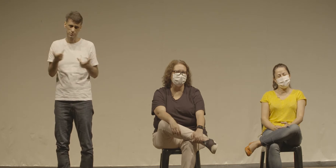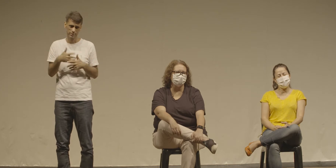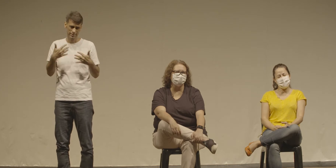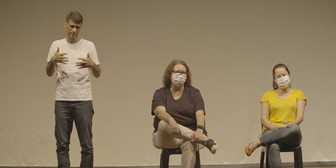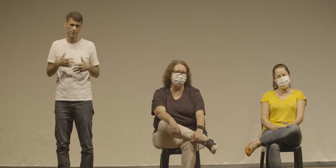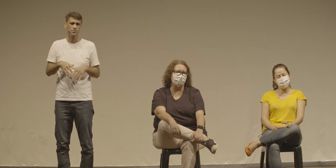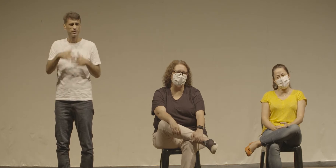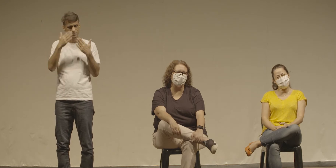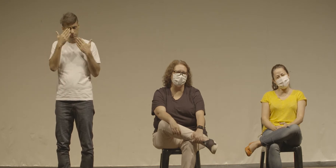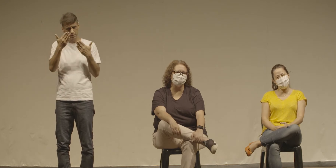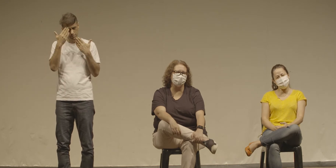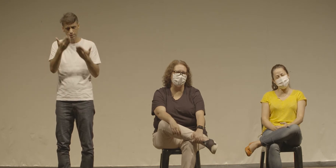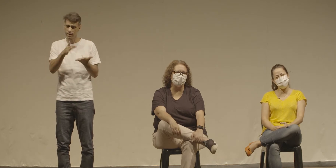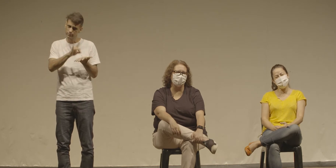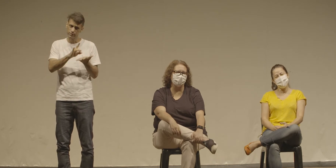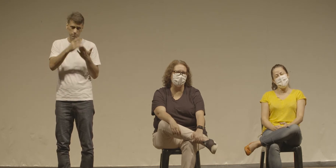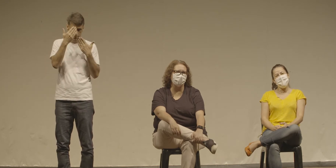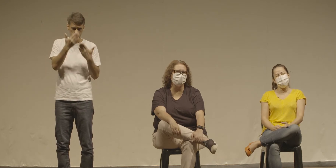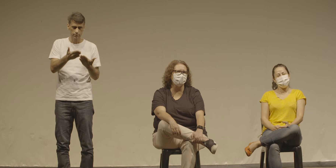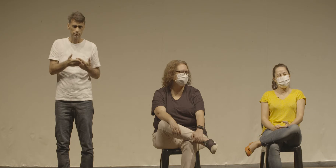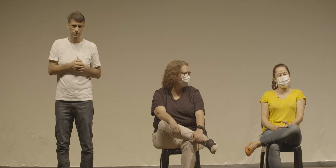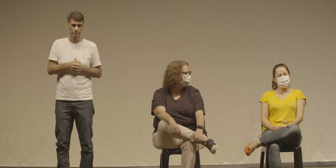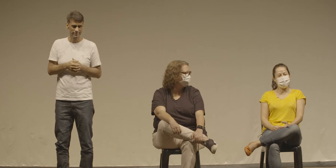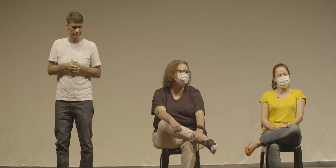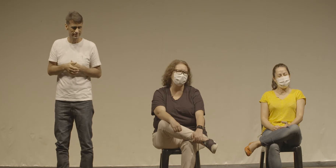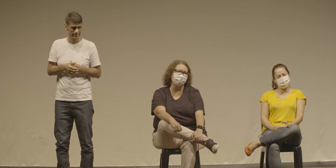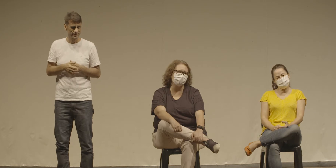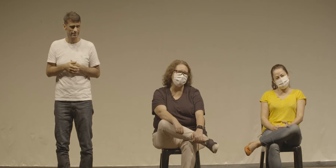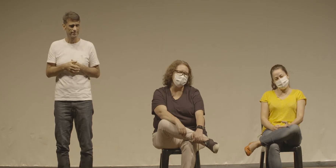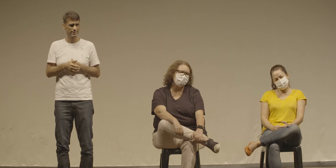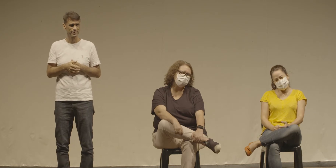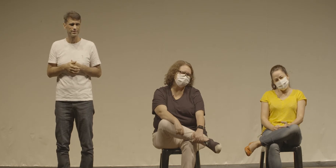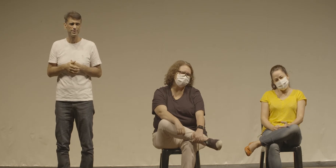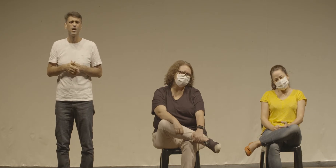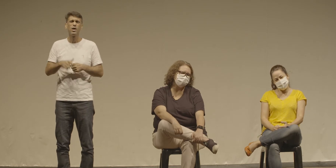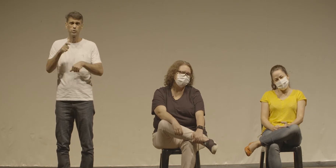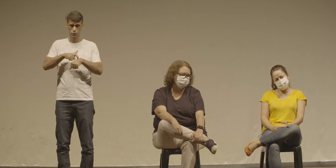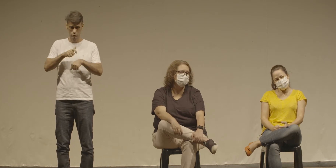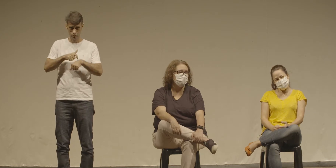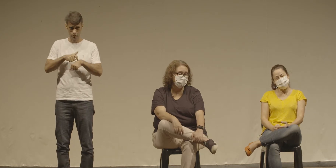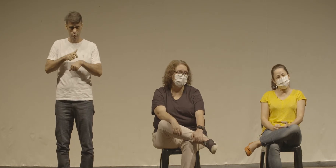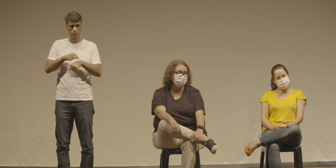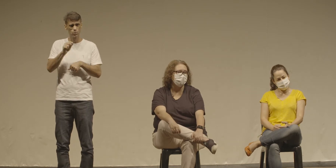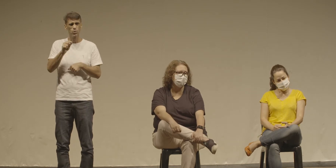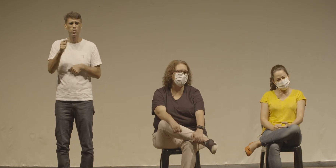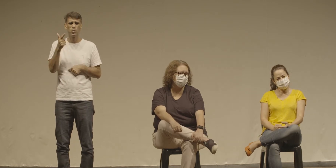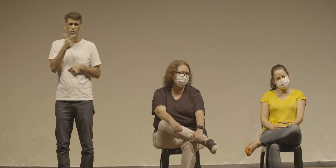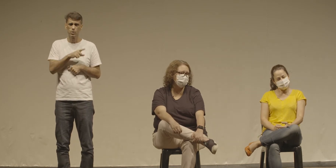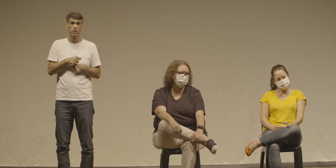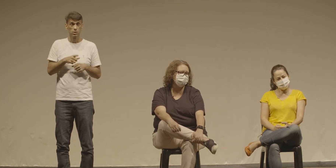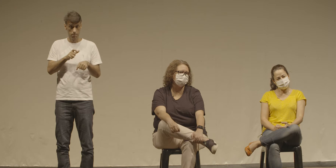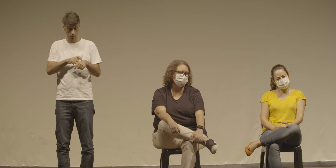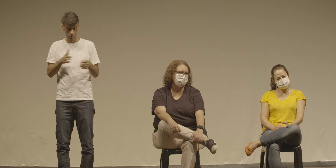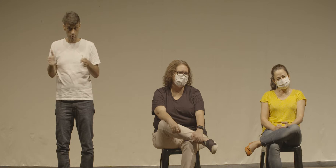Parabéns. Obrigada mesmo. Obrigada assim, mesmo. Eu acho que o momento é muito propício para o filme, né? Nós estamos vivendo